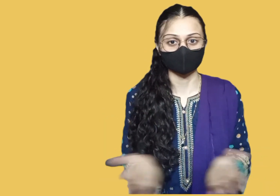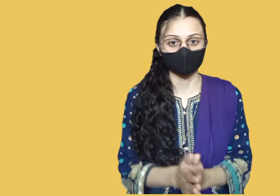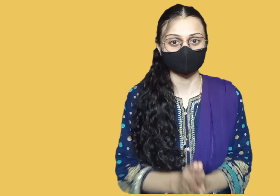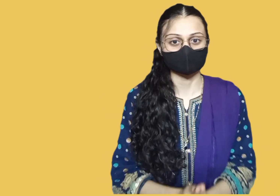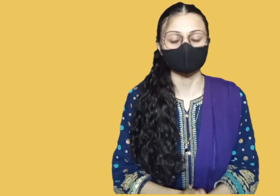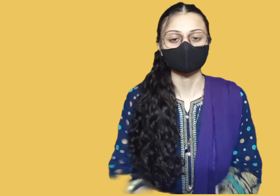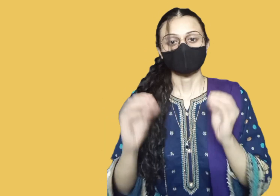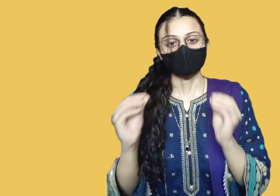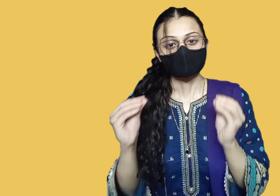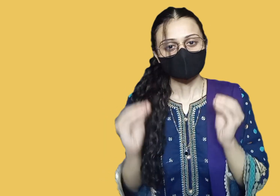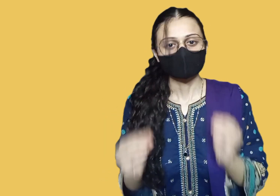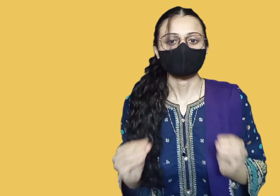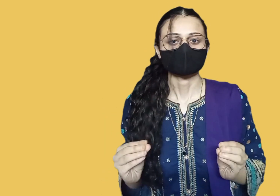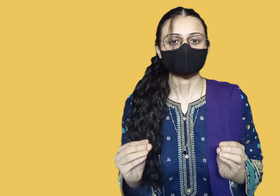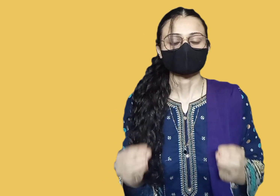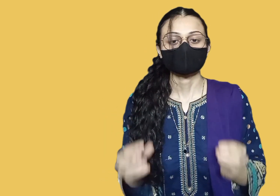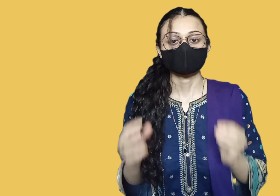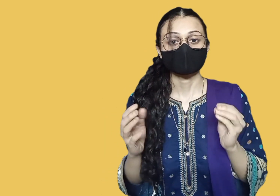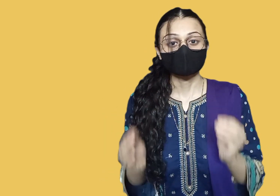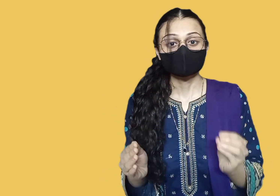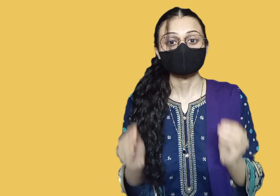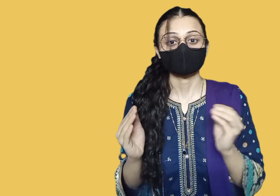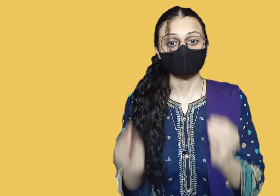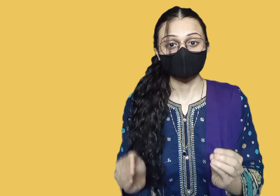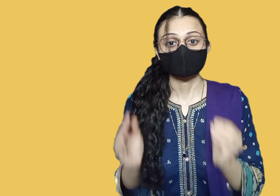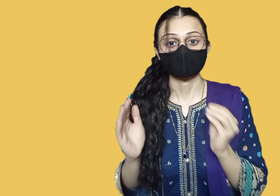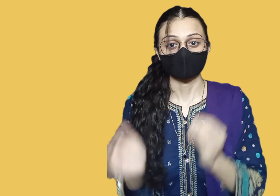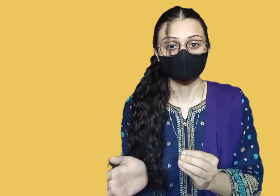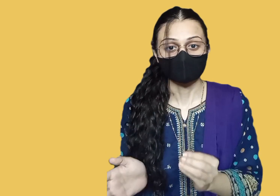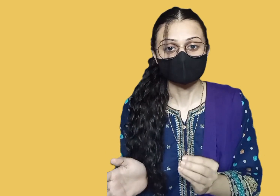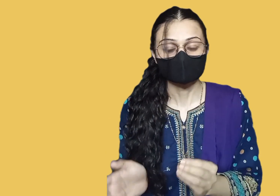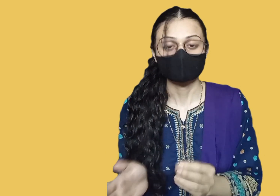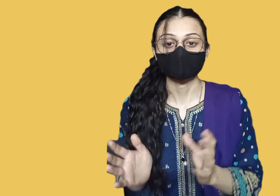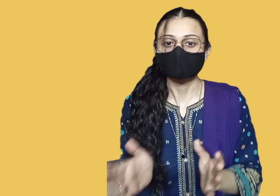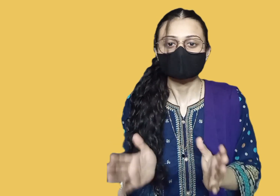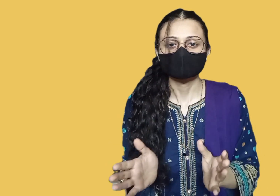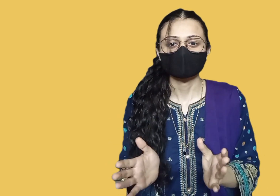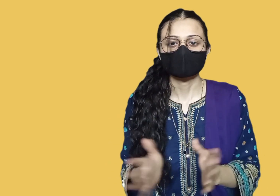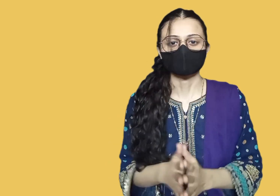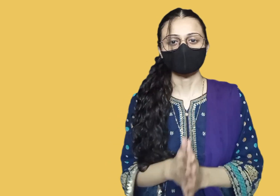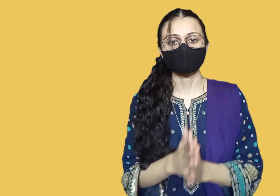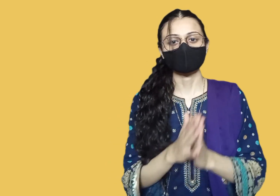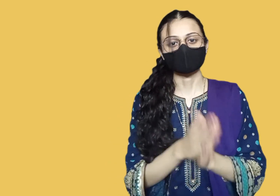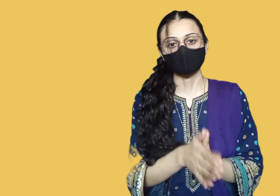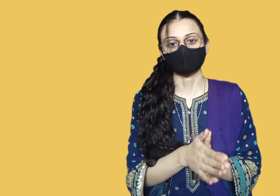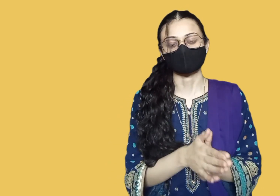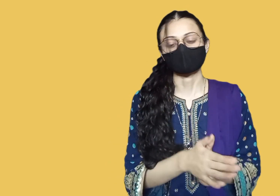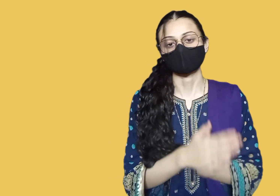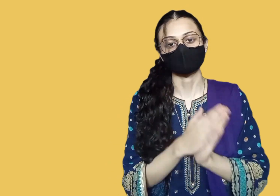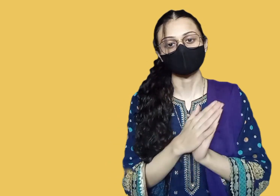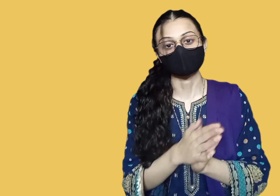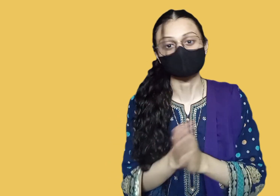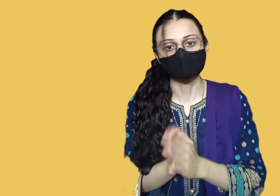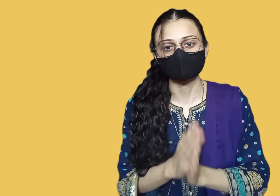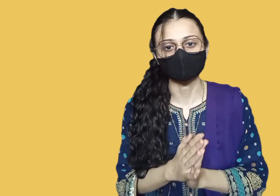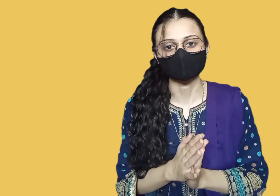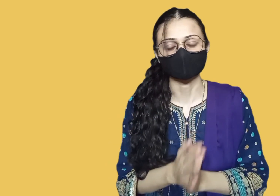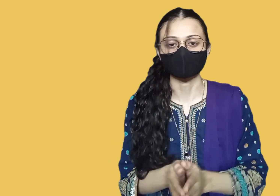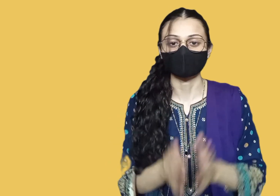है ये सब? आज मैं आपको बताती हूँ कि इन फेक पेपराजीज को कैसे पता लग जाता है कि ये एक्टर जो है वो अभी घर से बाहर निकला है और